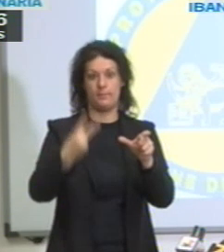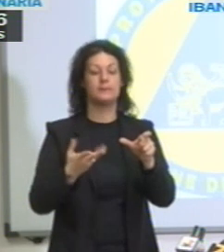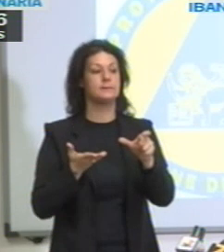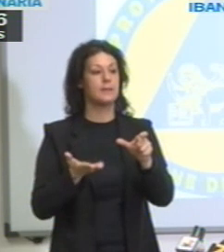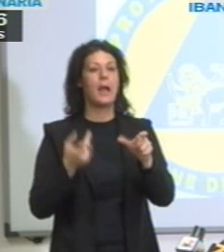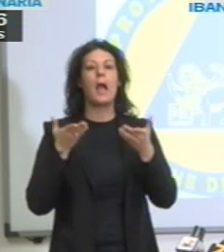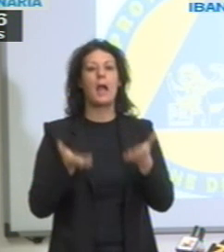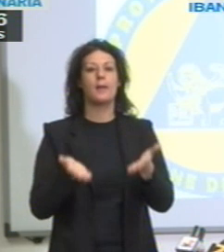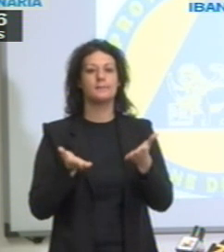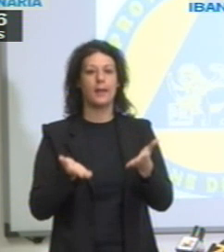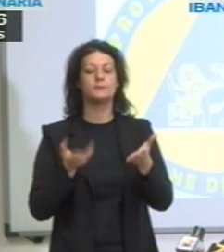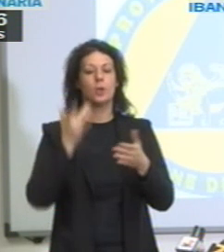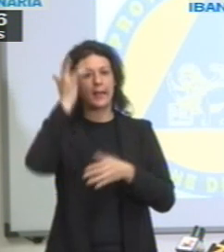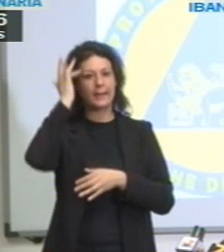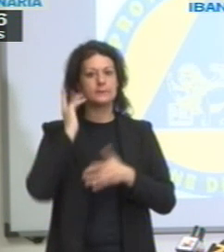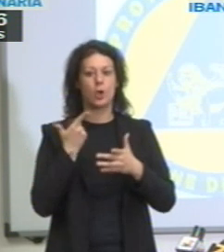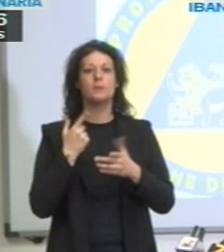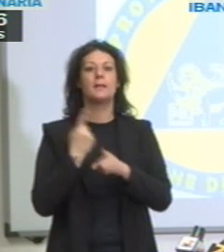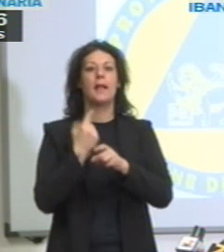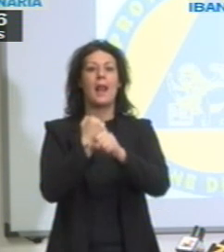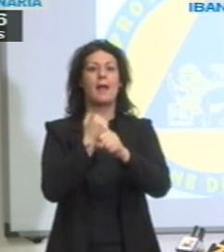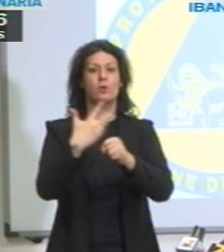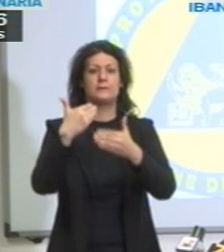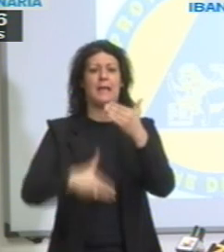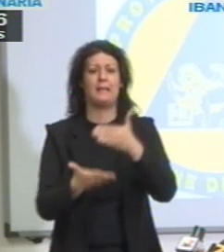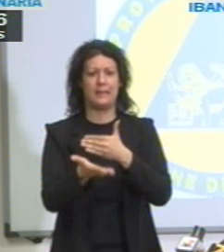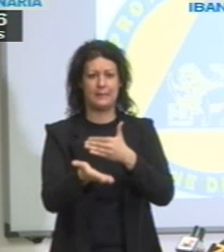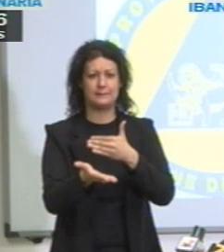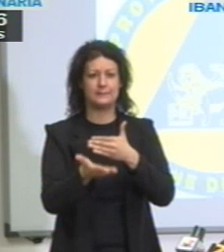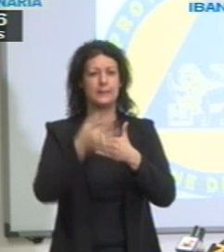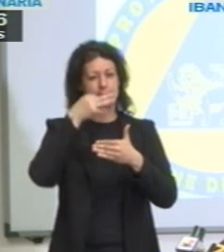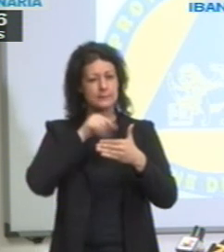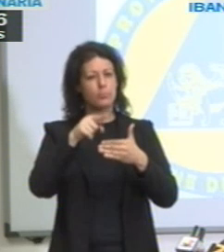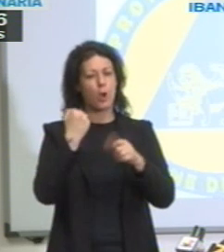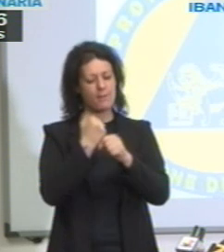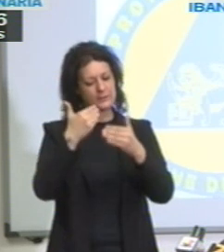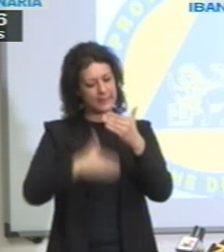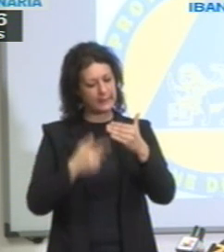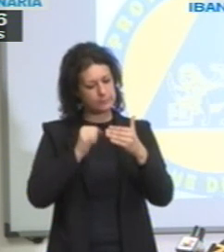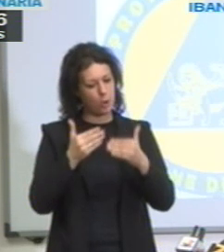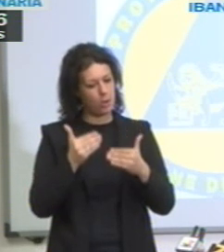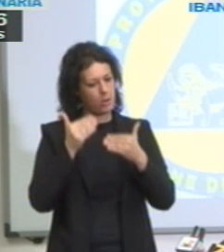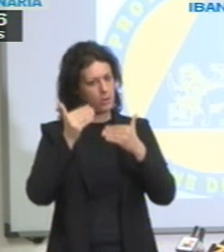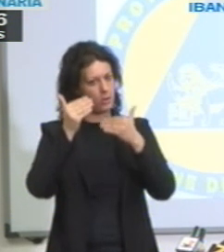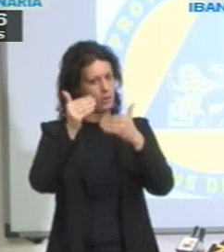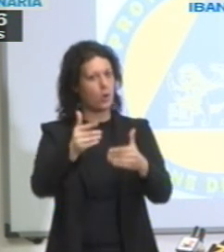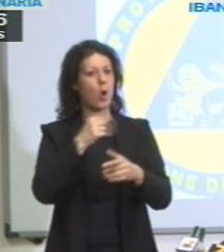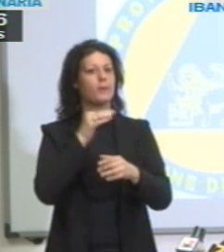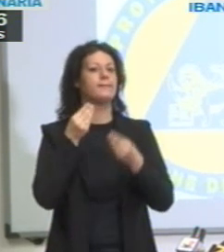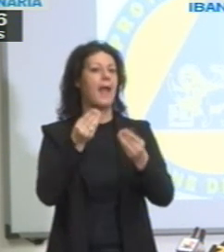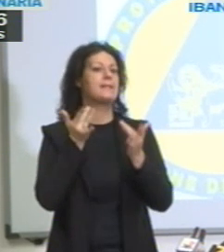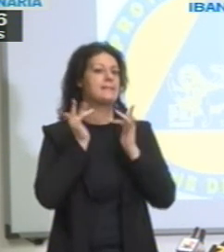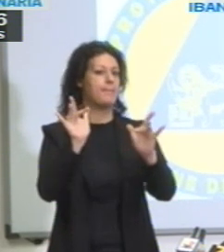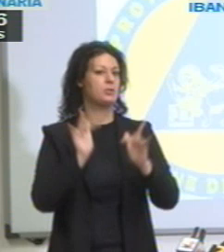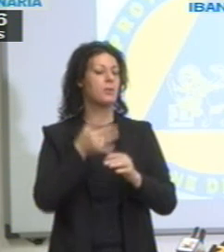fine perché le scadenze sono imminenti. È probabile una dilazione delle scadenze o una semplificazione? È possibile anche